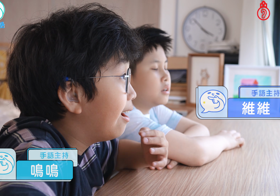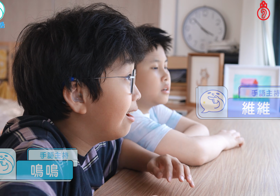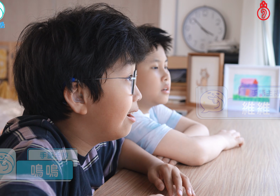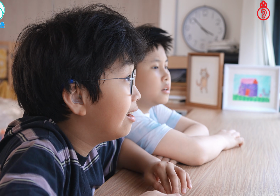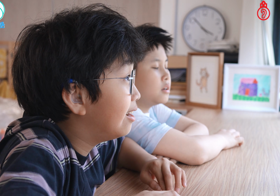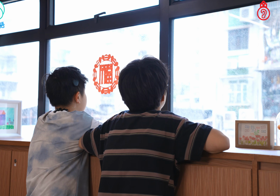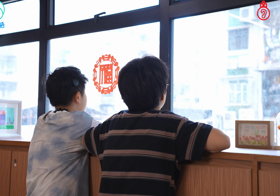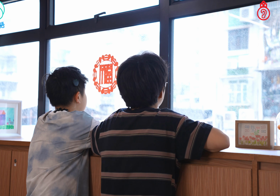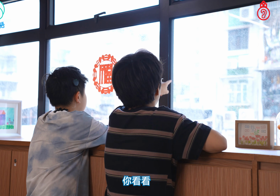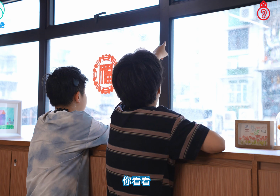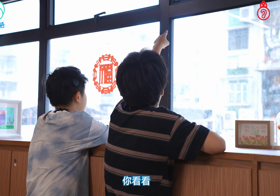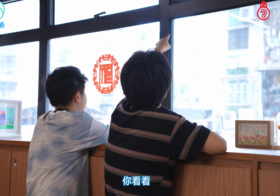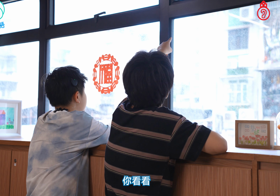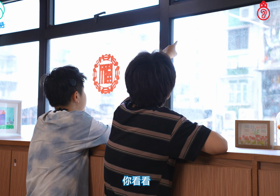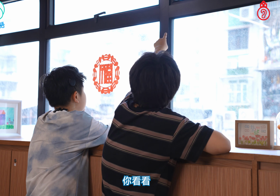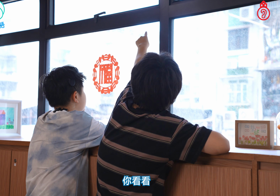哇！你睇下，